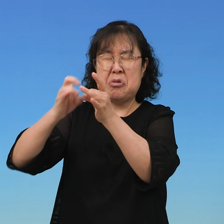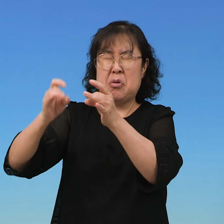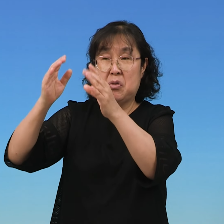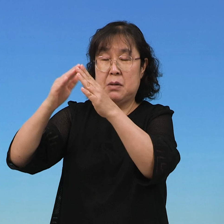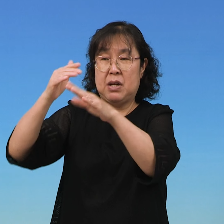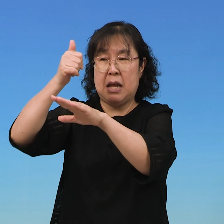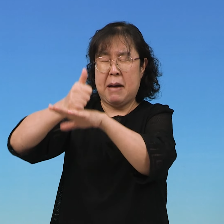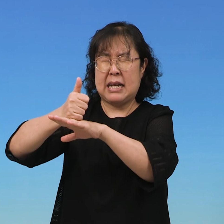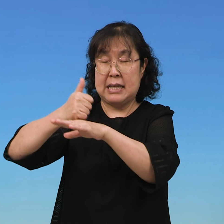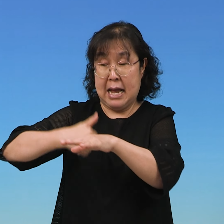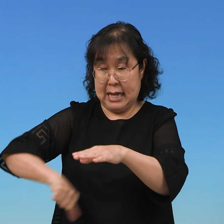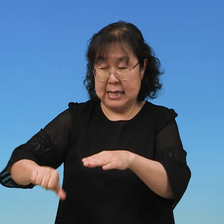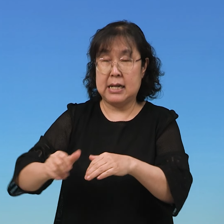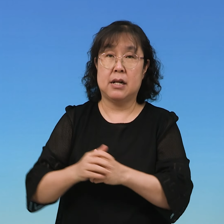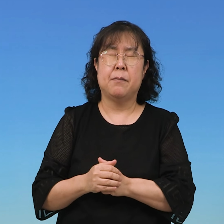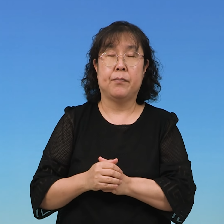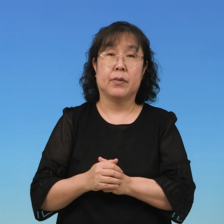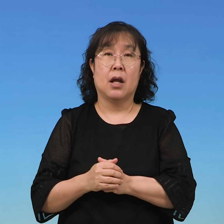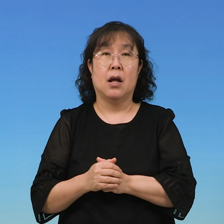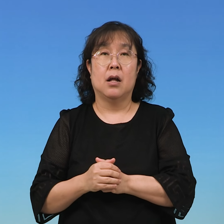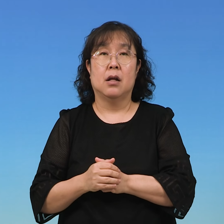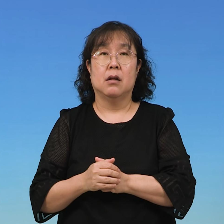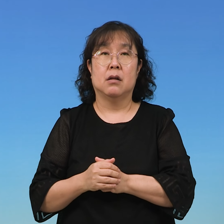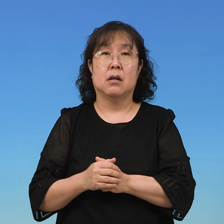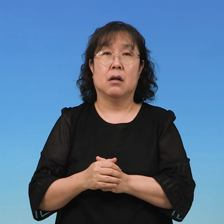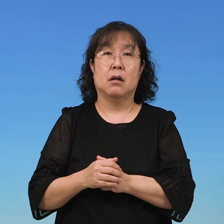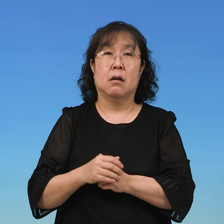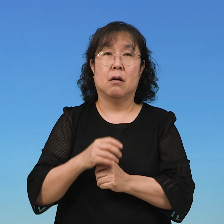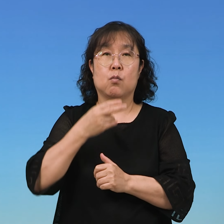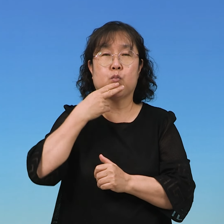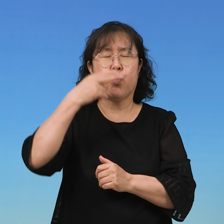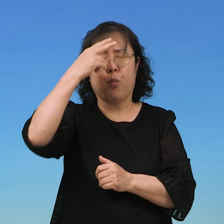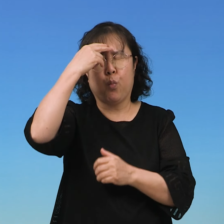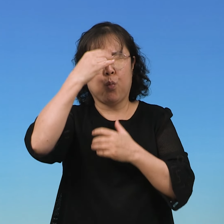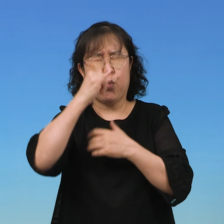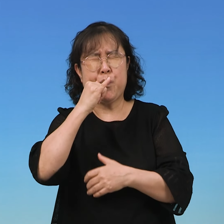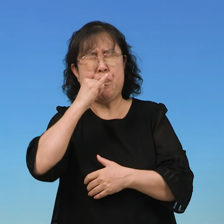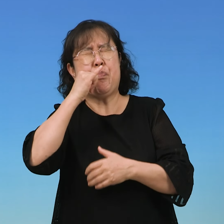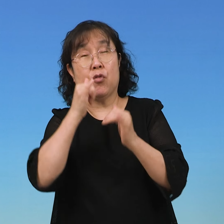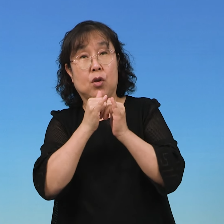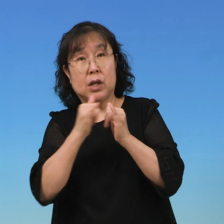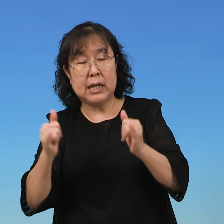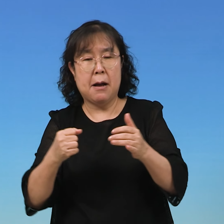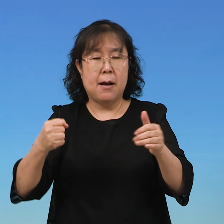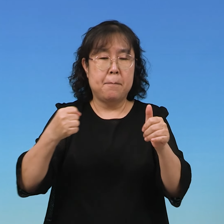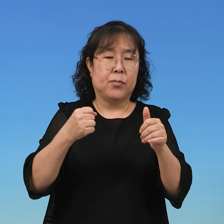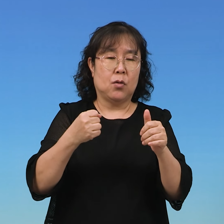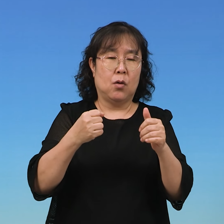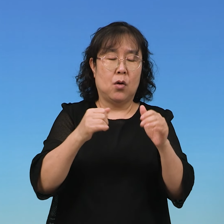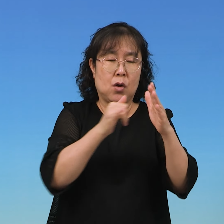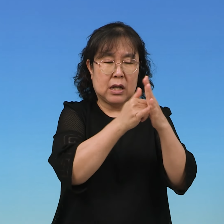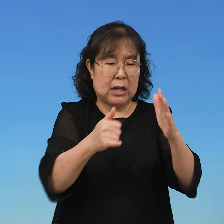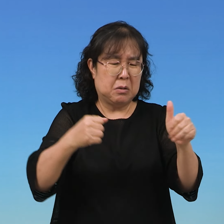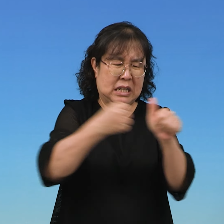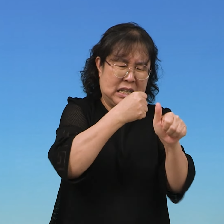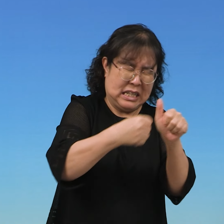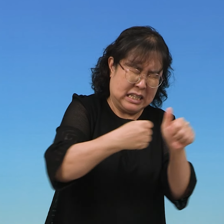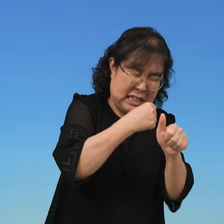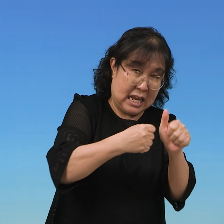집안의 막내 아들, 아버지는 알코올 중독자의 폭력 가장이었습니다. 저녁 무렵 아빠가 돌아오지